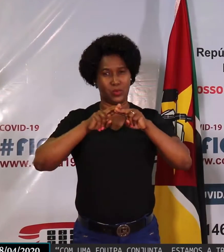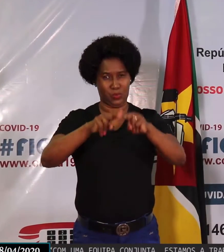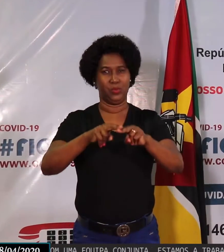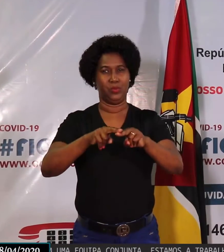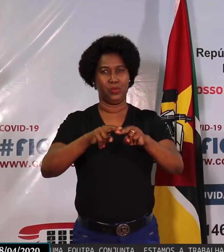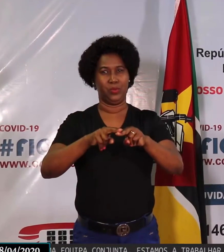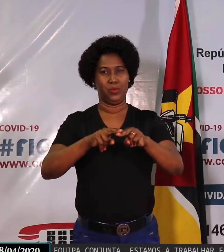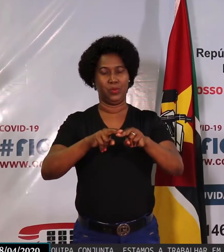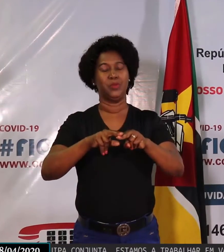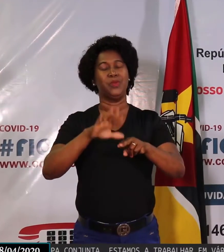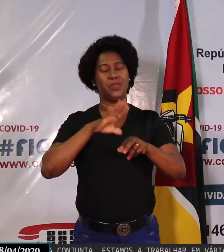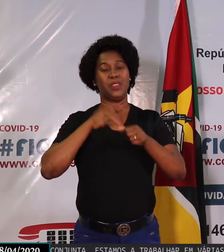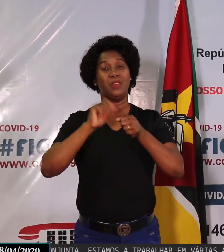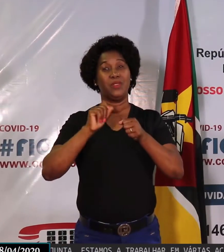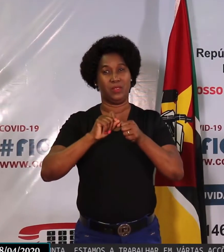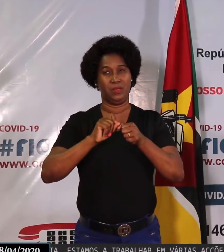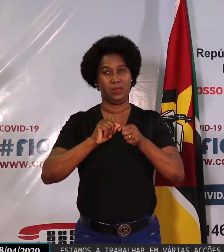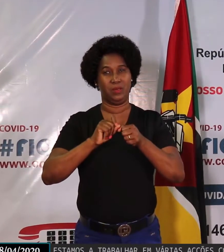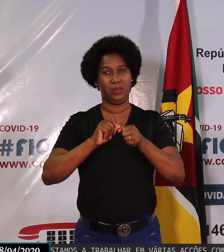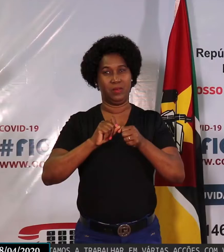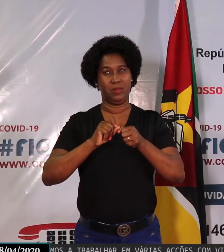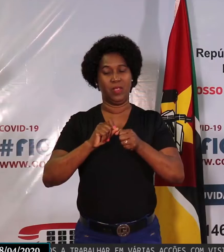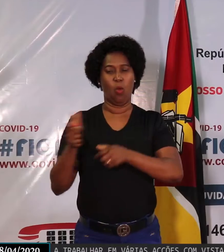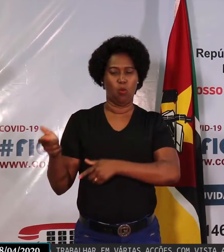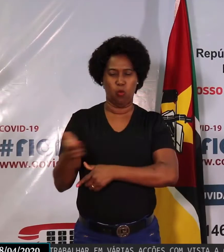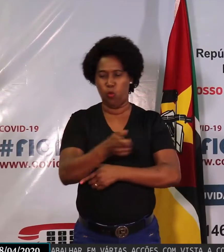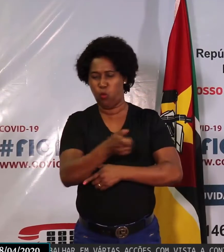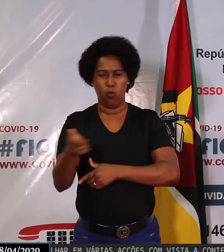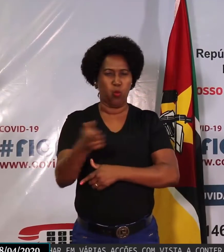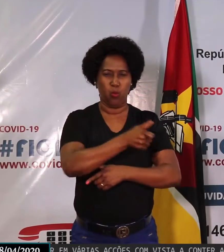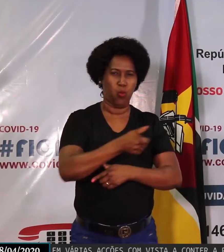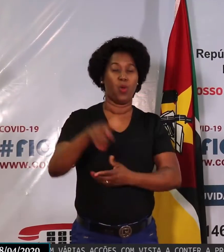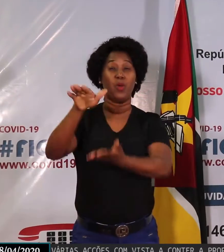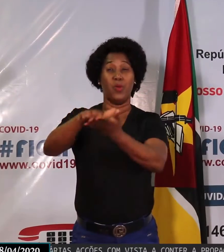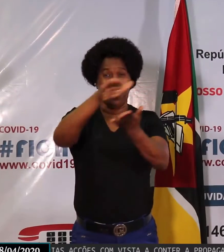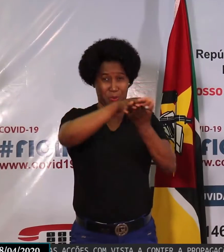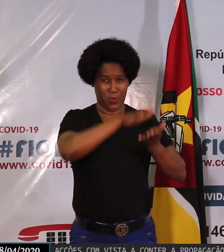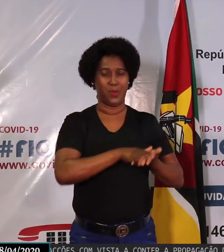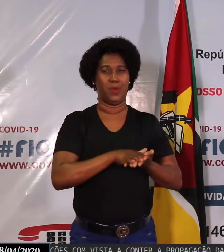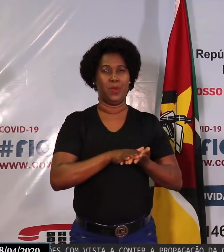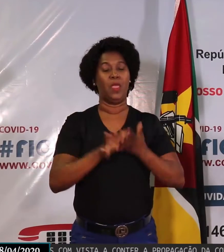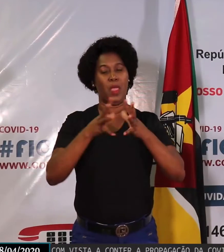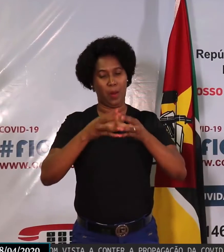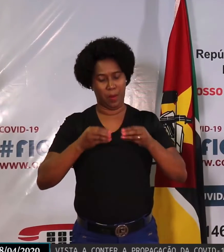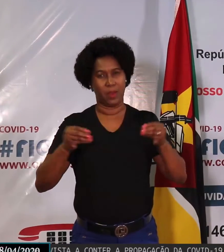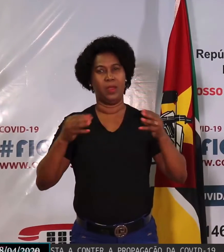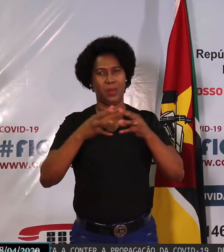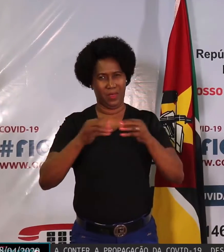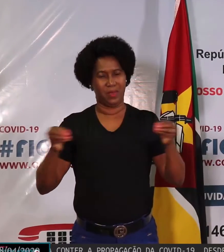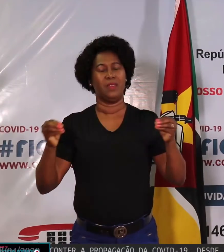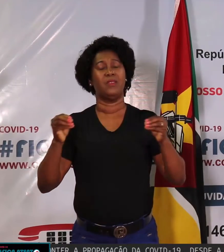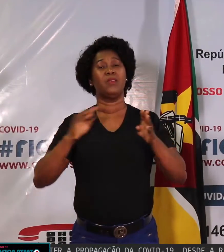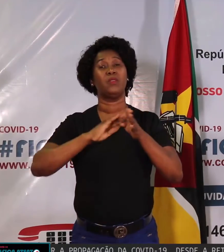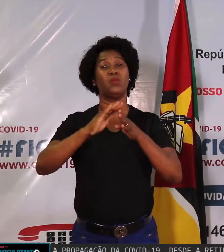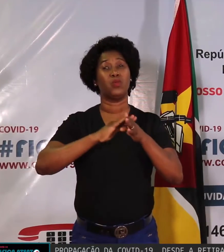curso a desinfecção de lugares e objetos que utilizamos a